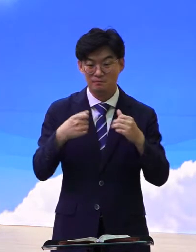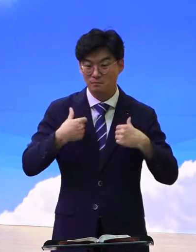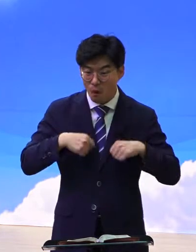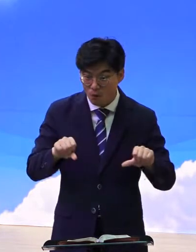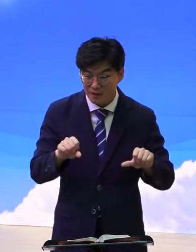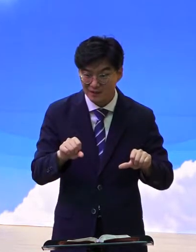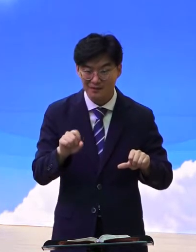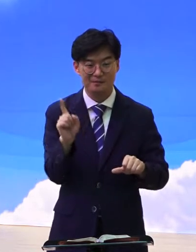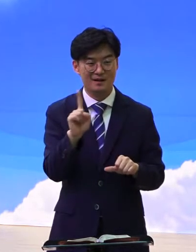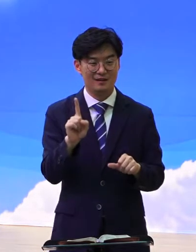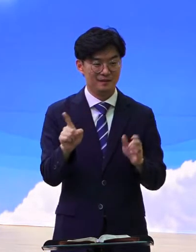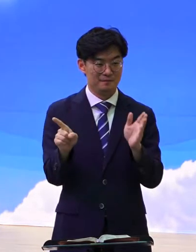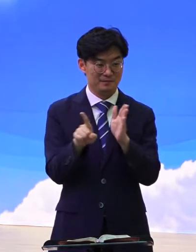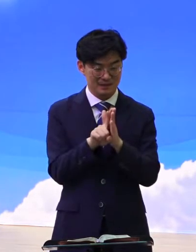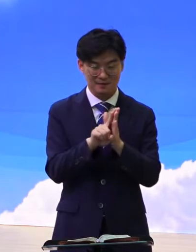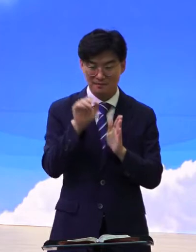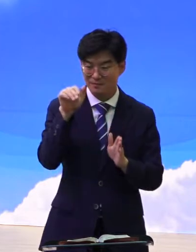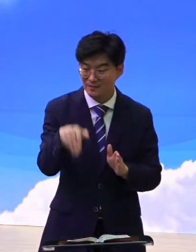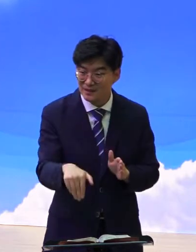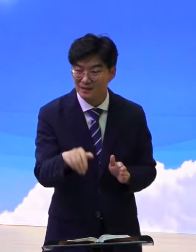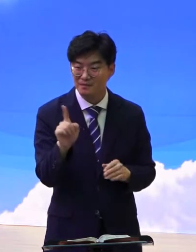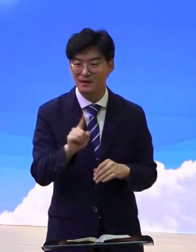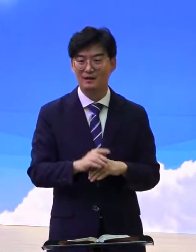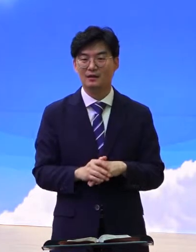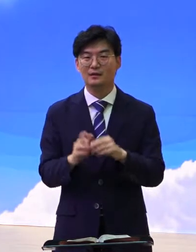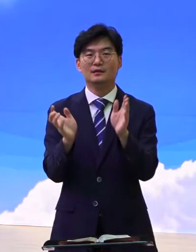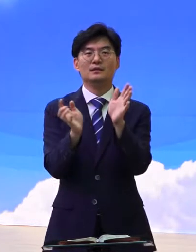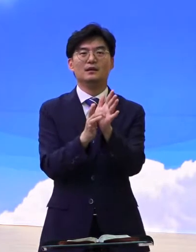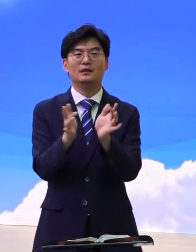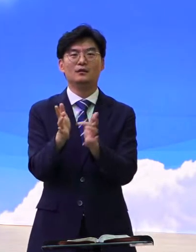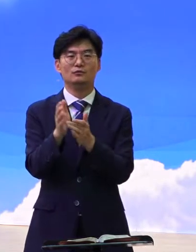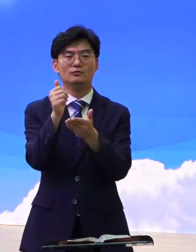예수님께 목숨 걸지 않으니까 믿음이 약하고 믿음이 없는 것입니다.